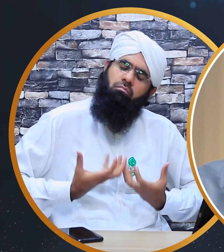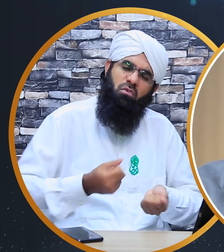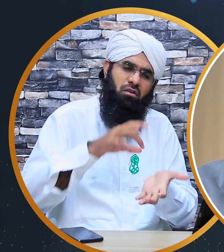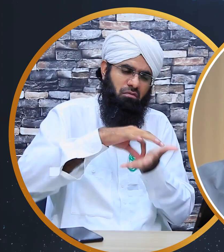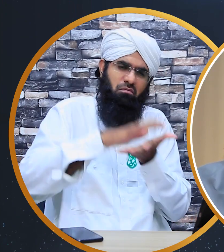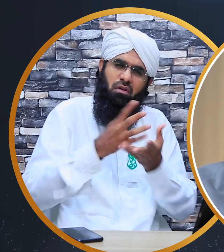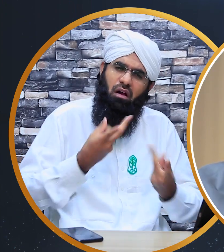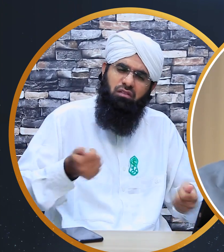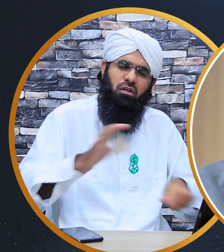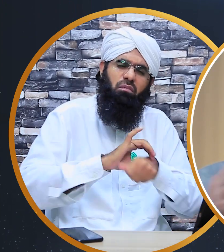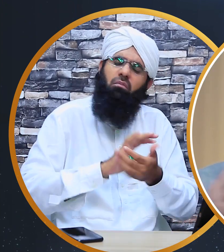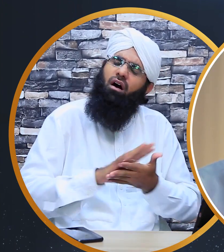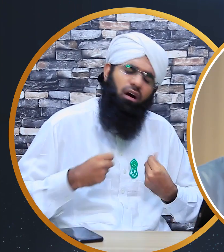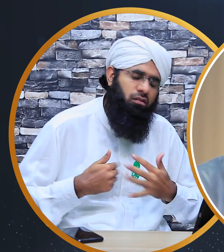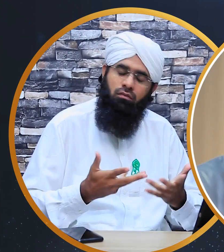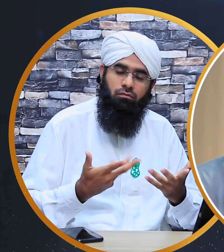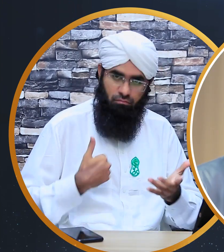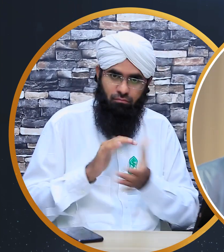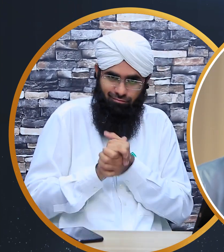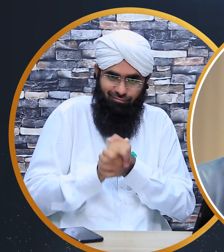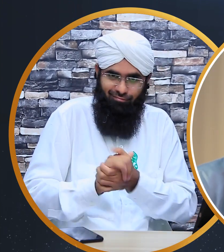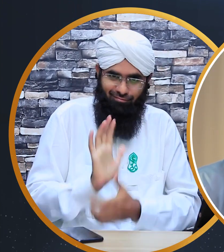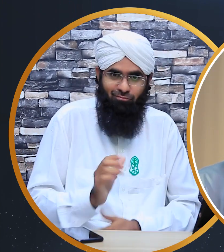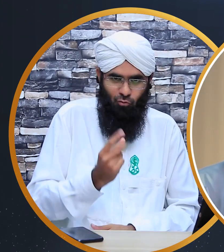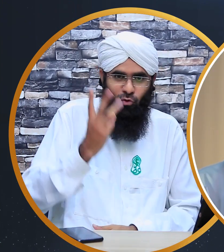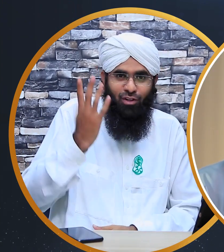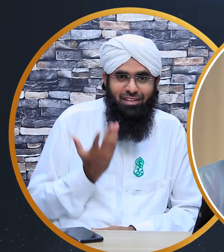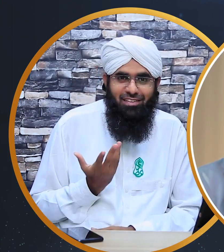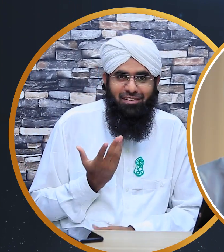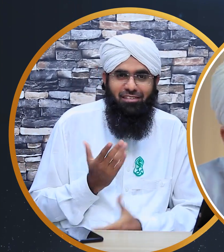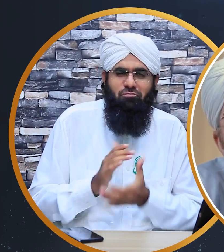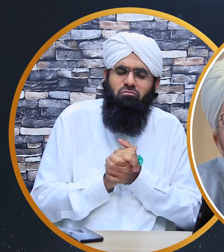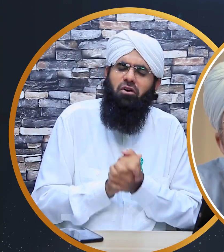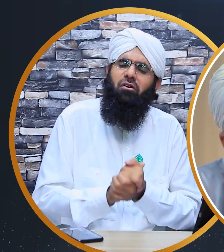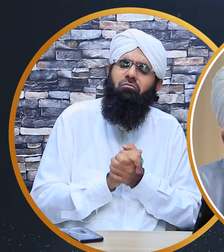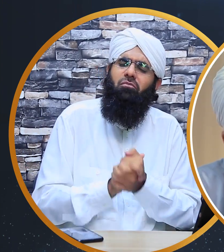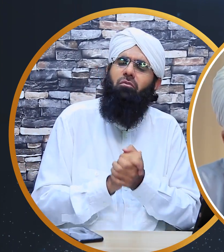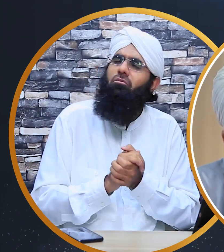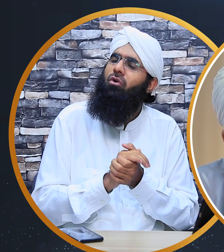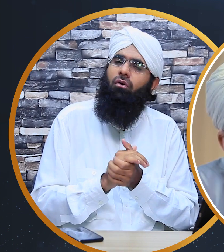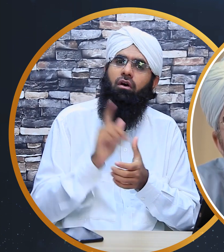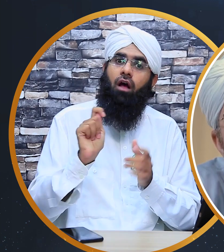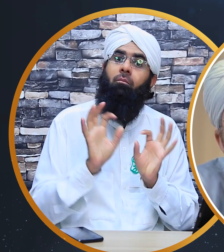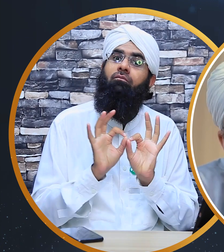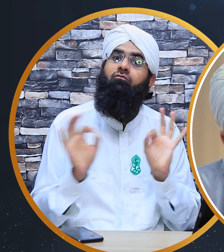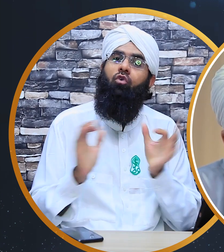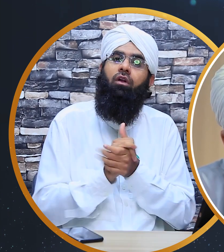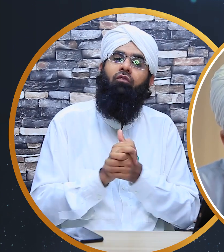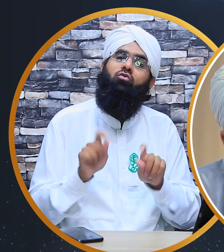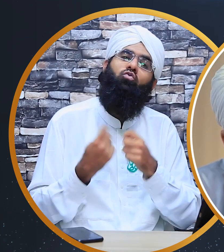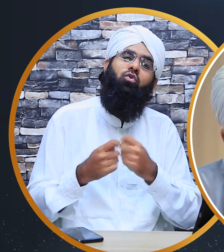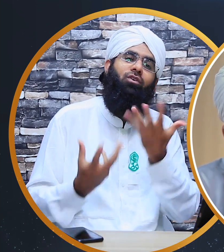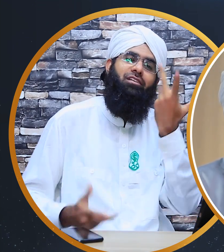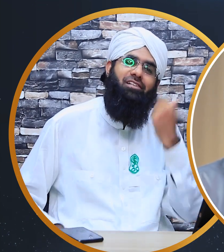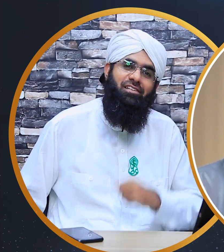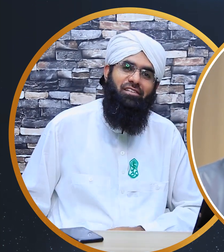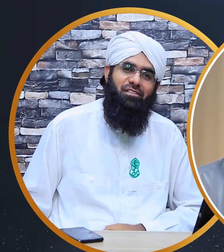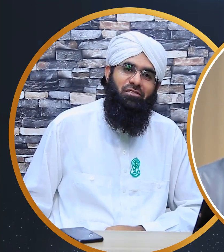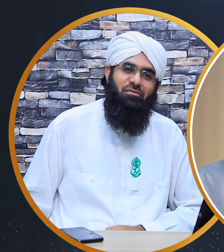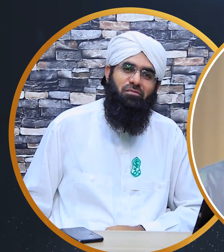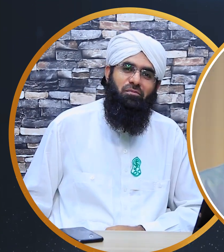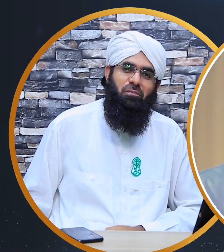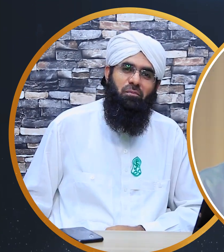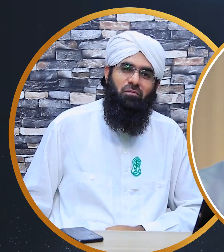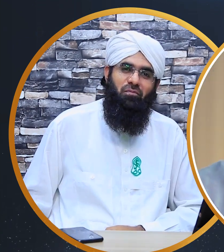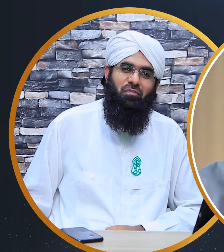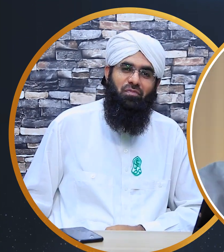جائے، یہ قرضہ اتر جائے۔ کتنے وعدے کیے زندگی میں، جب وہ کام ہو گئے تو سب بھول گئے۔ غور کیجئے،